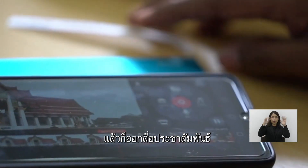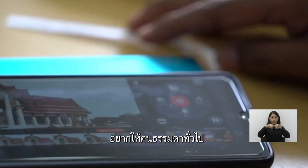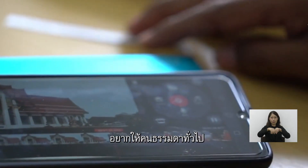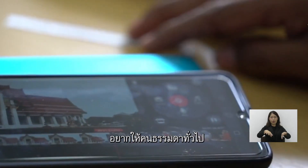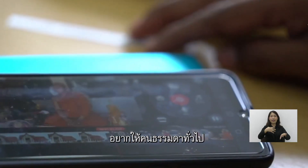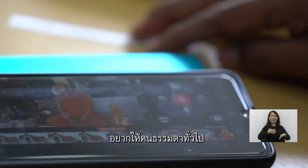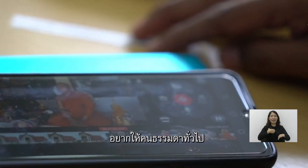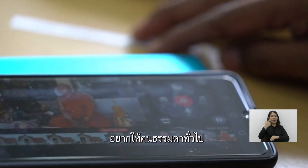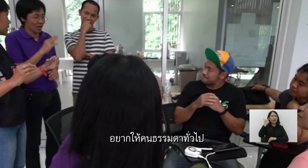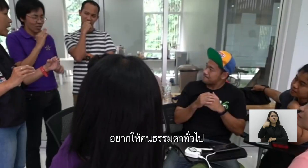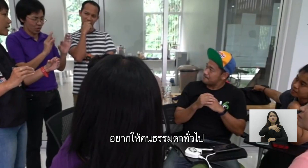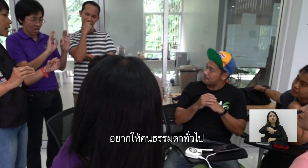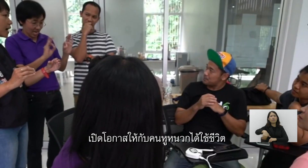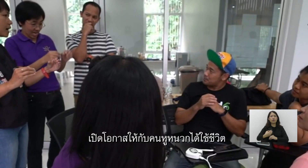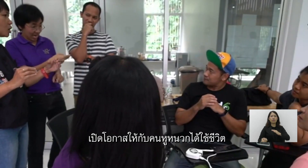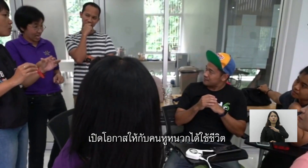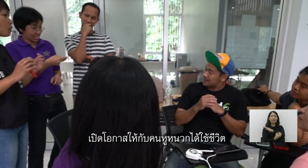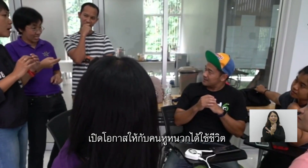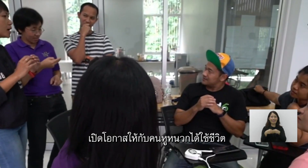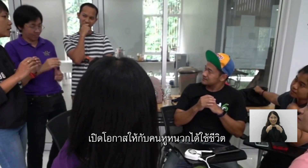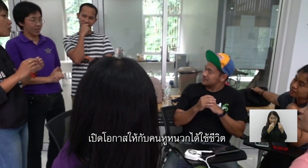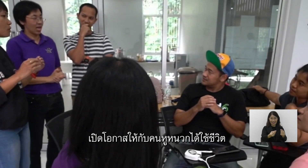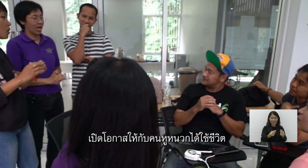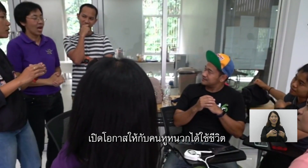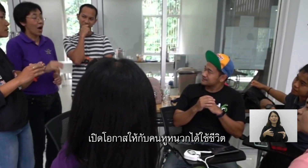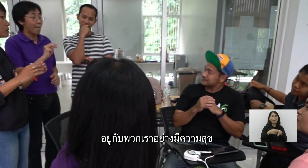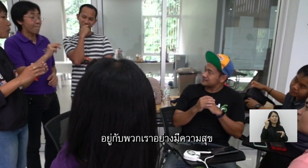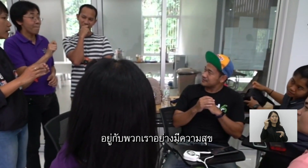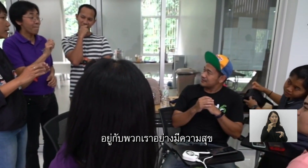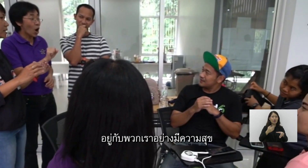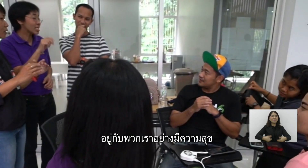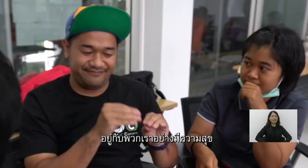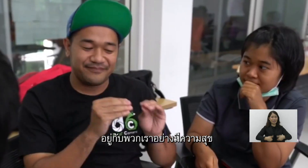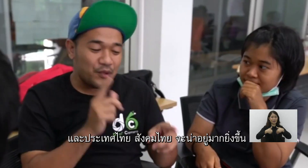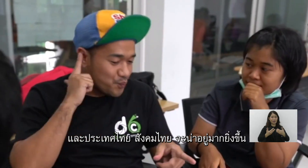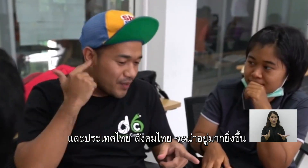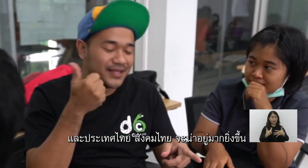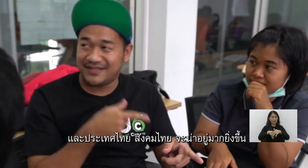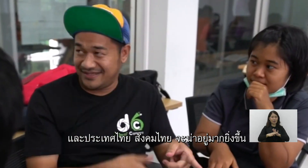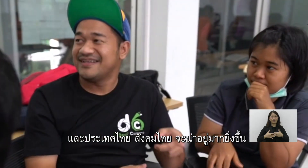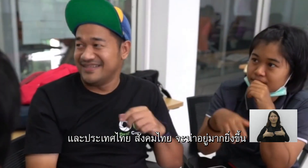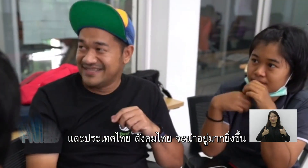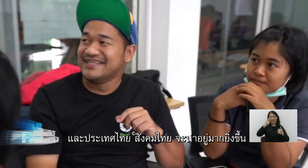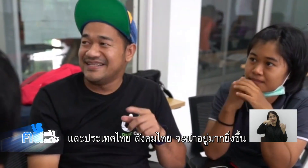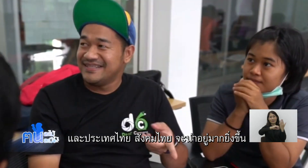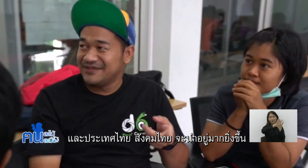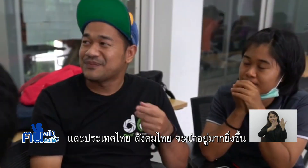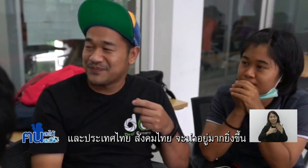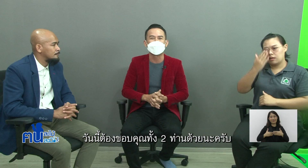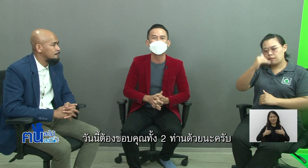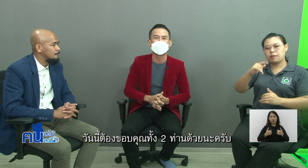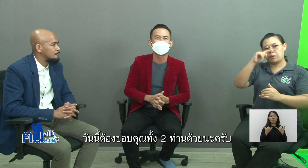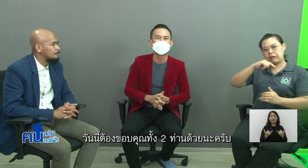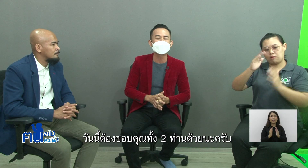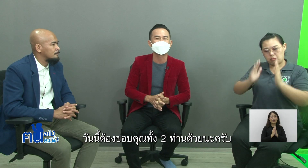าสัมพันธ์อยากให้คนธรรมดาทั่วไปเปิดโอกาสให้กับคนหูหนวกได้ใช้ชีวิตอยู่พวกเราอย่างมีความสุขและประเทศไทยสังคมไทยจะน่าอยู่มากยิ่งขึ้